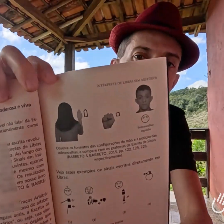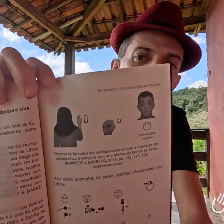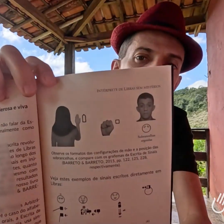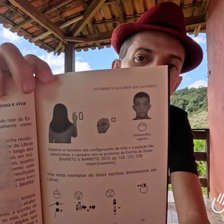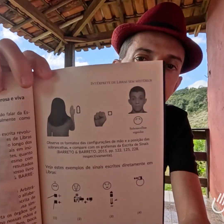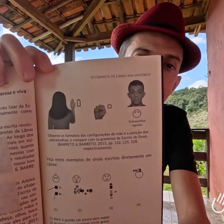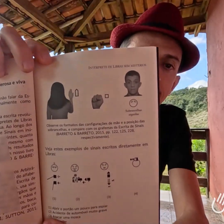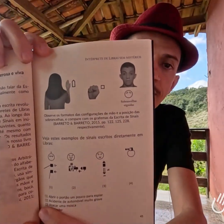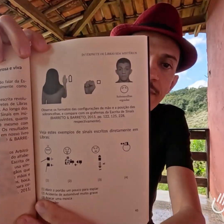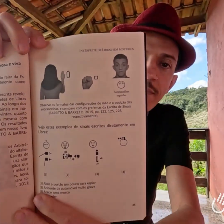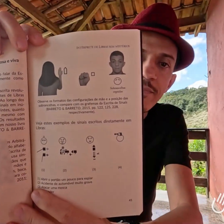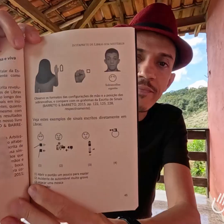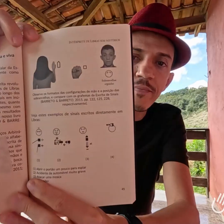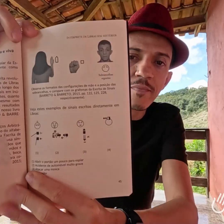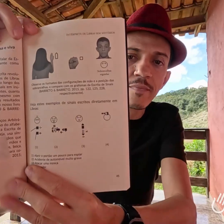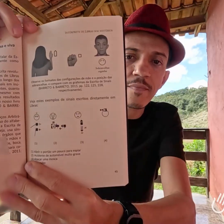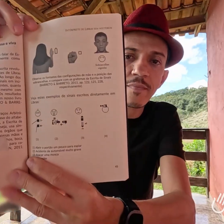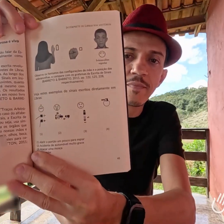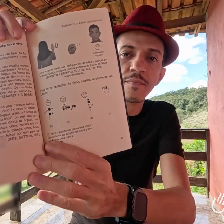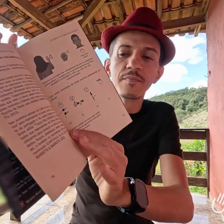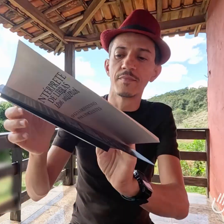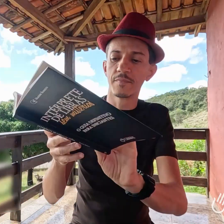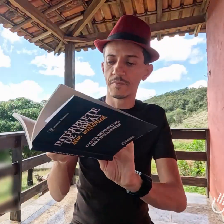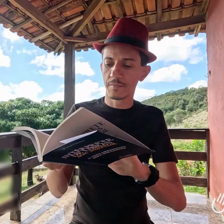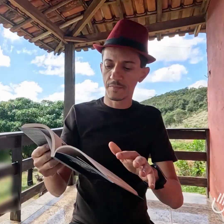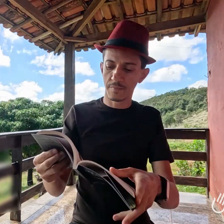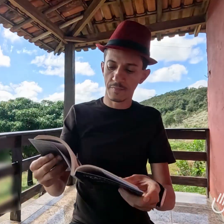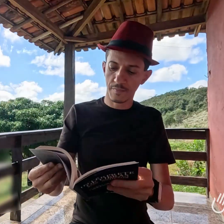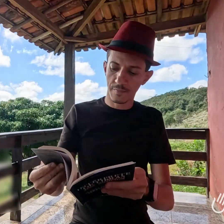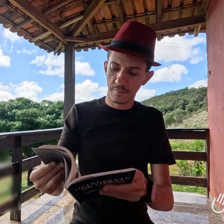vendo? Então aqui você tem o uso da escrita de sinais no livro,